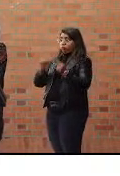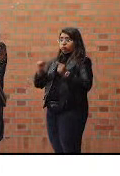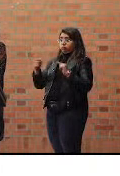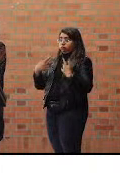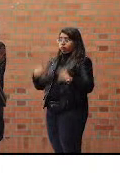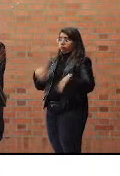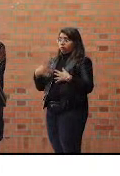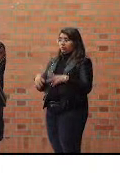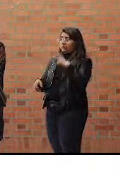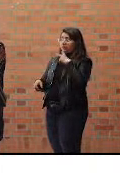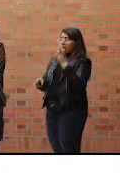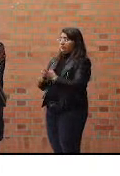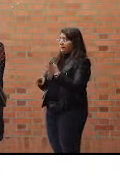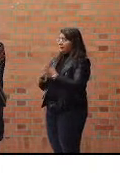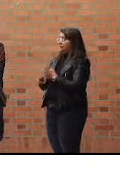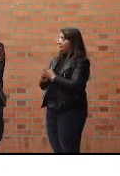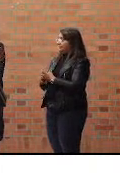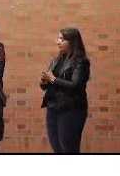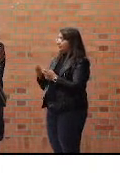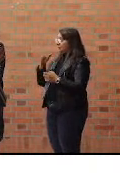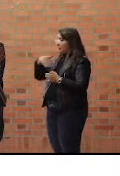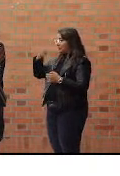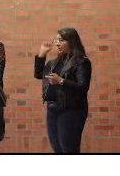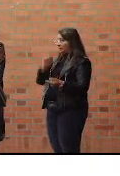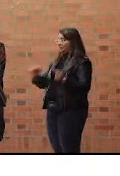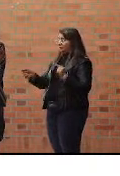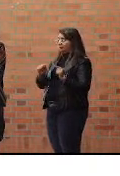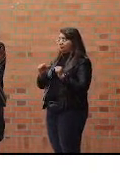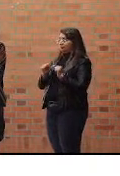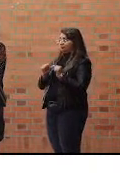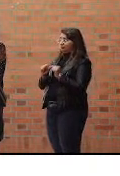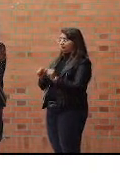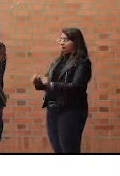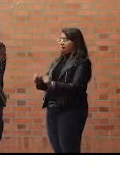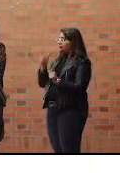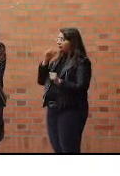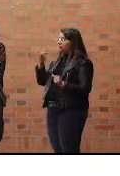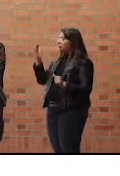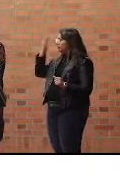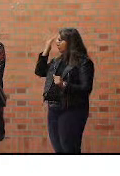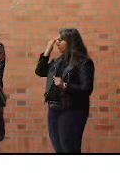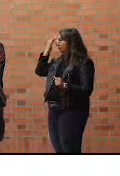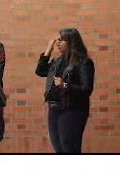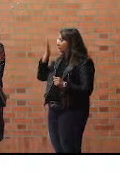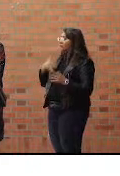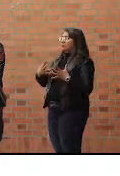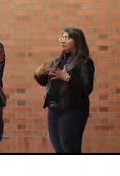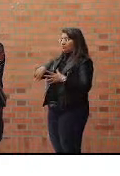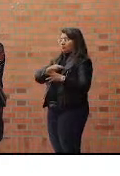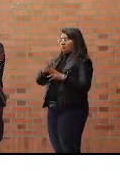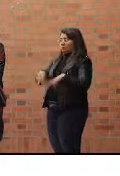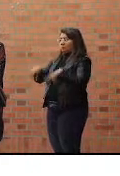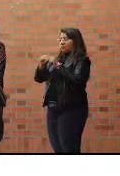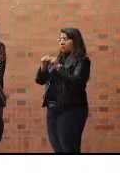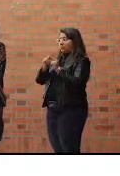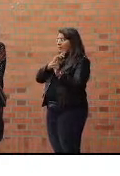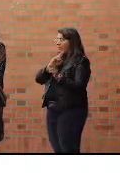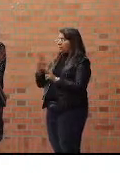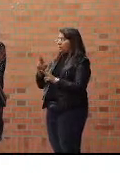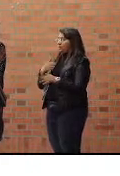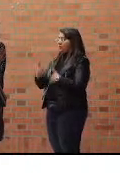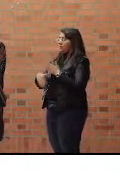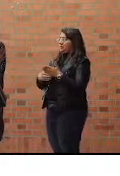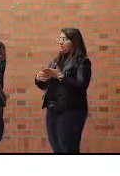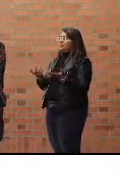en riesgo es un debate permanente que sabemos que hay en nuestra sociedad nada menos que sobre